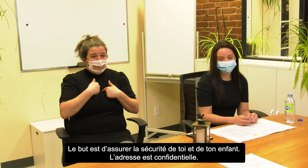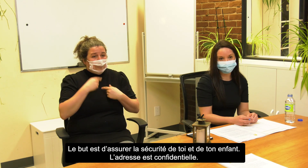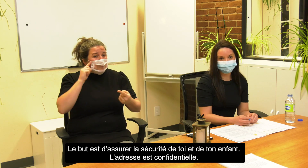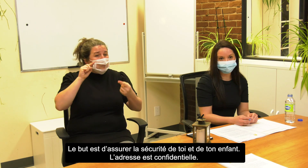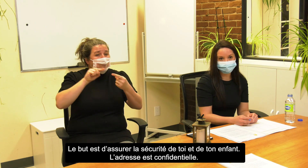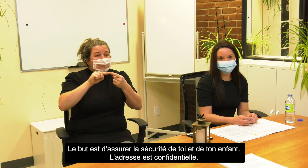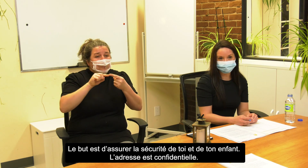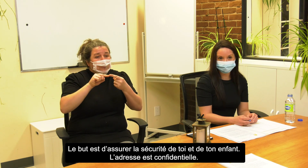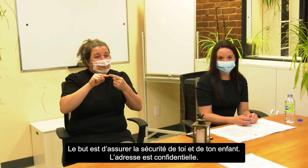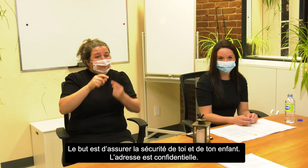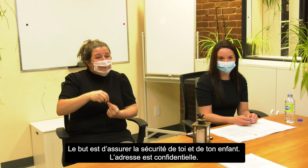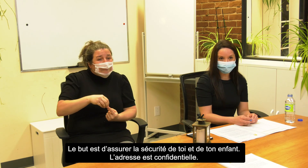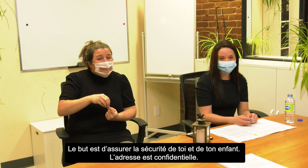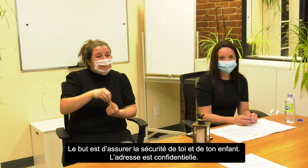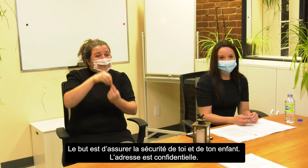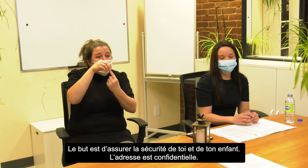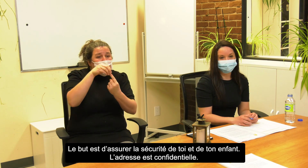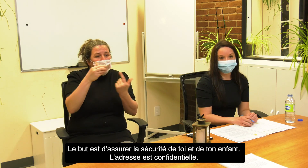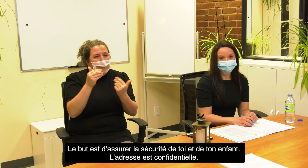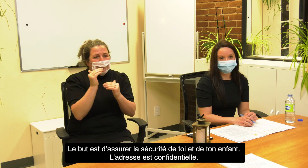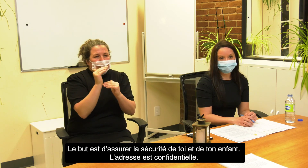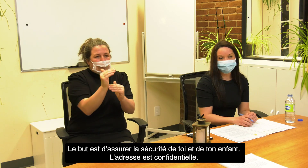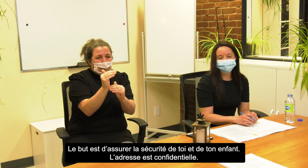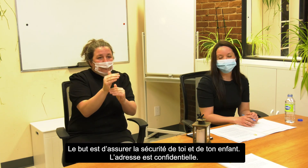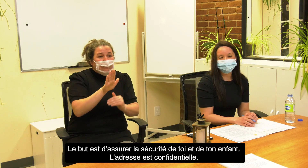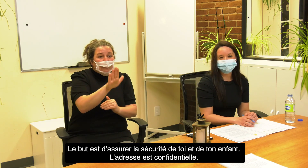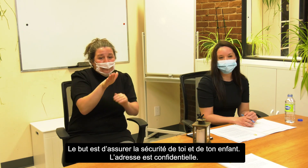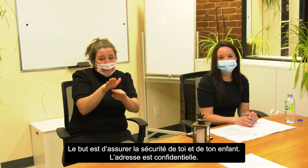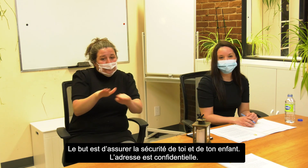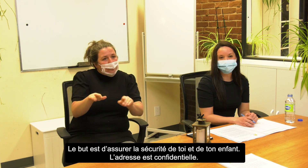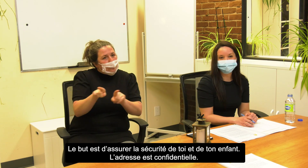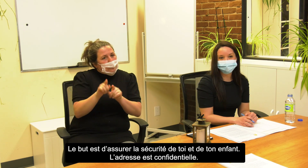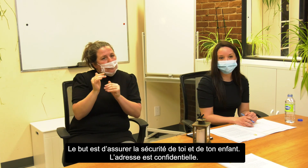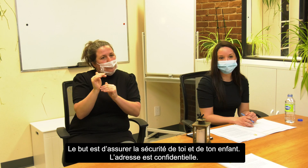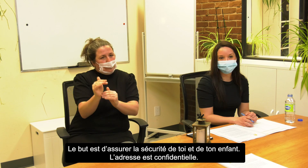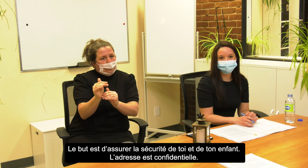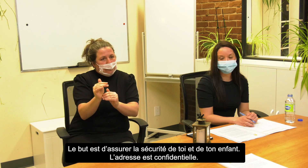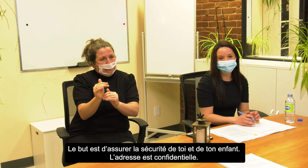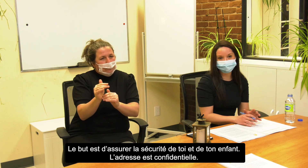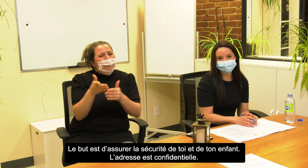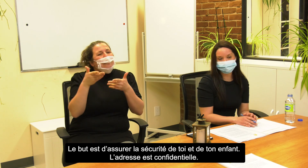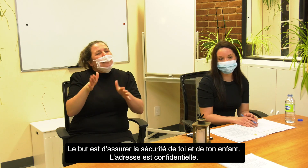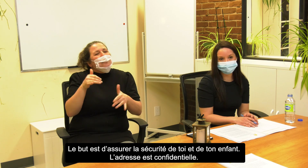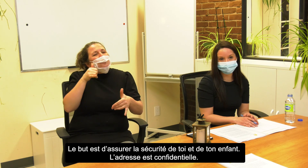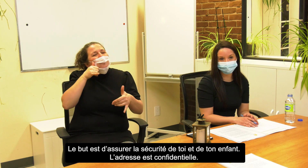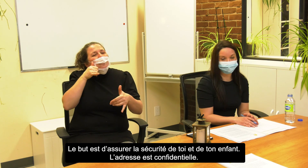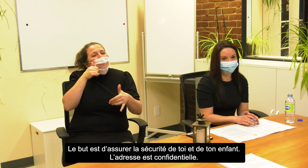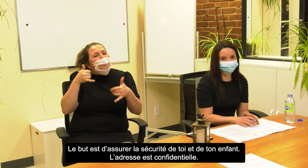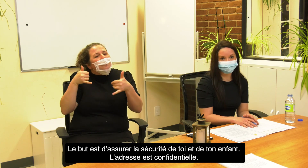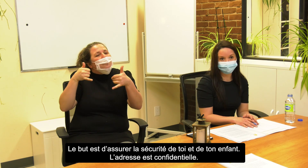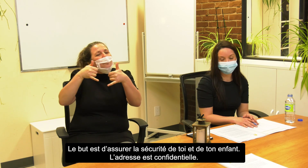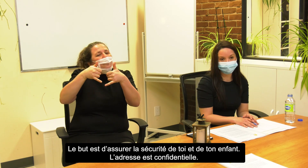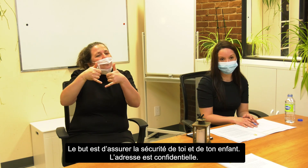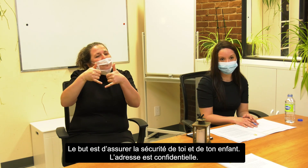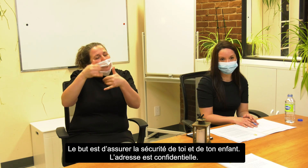sécurité puis celle de tes enfants. Je pense qu'on t'avait déjà dit au téléphone que l'adresse ici, c'est important que ça demeure